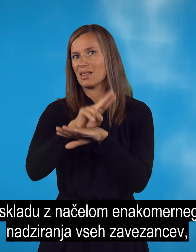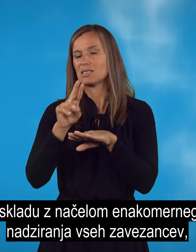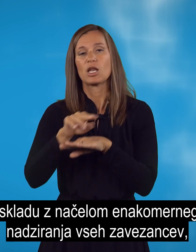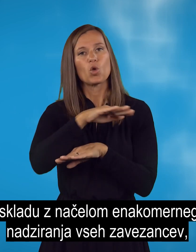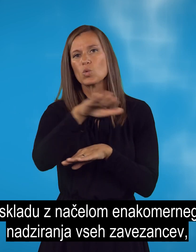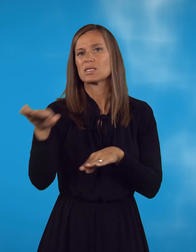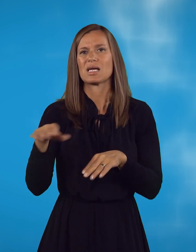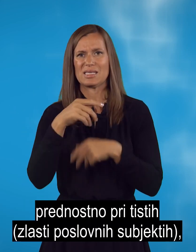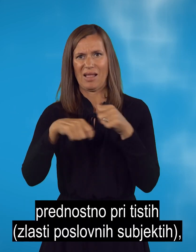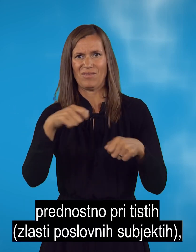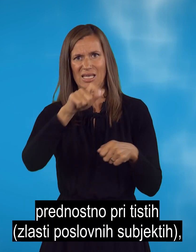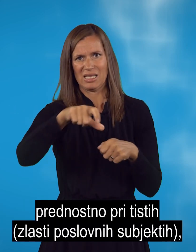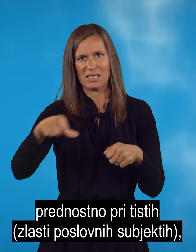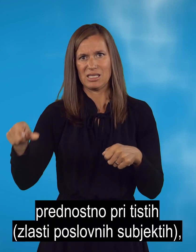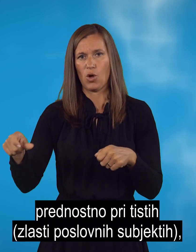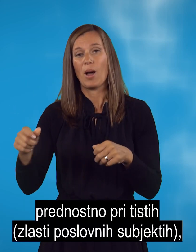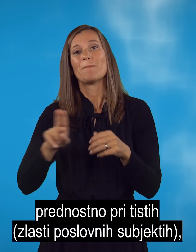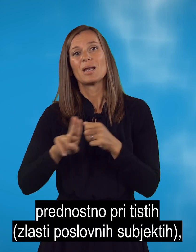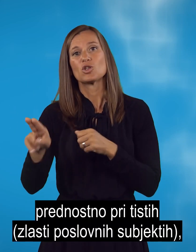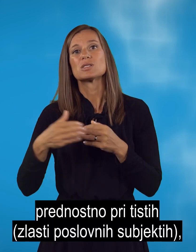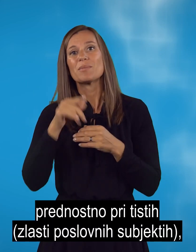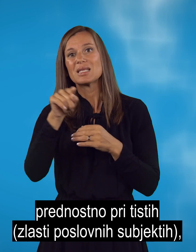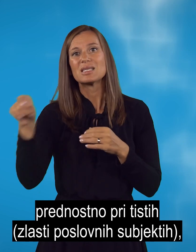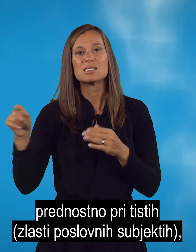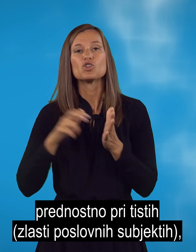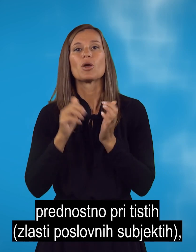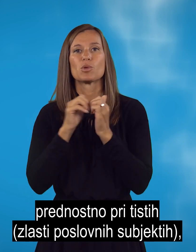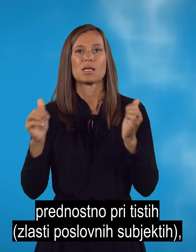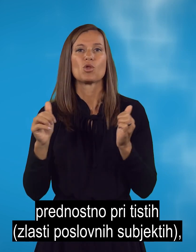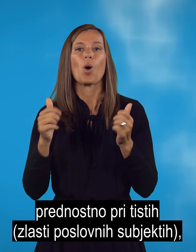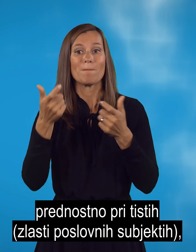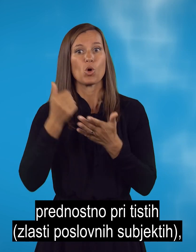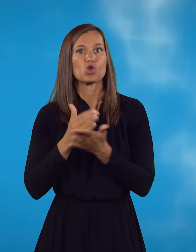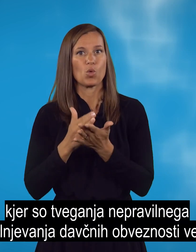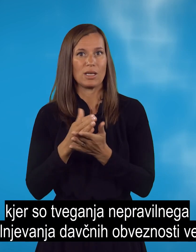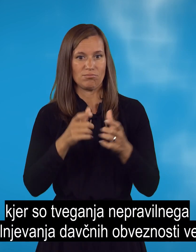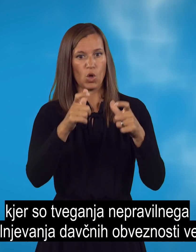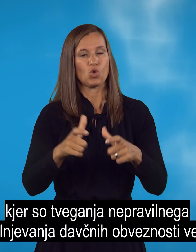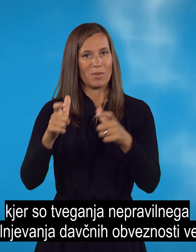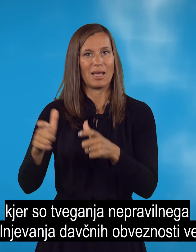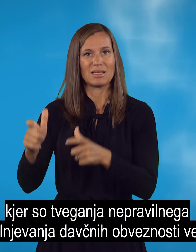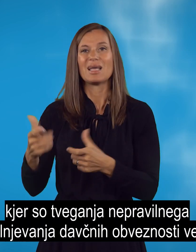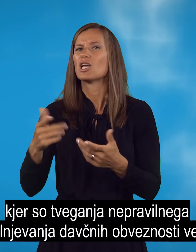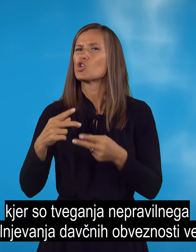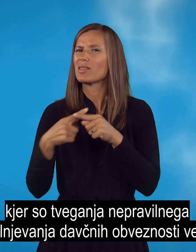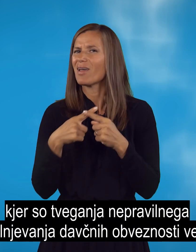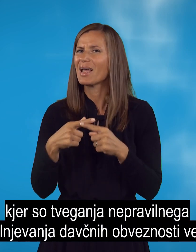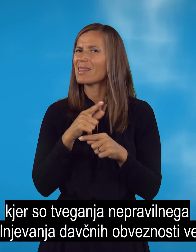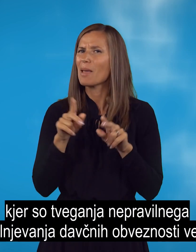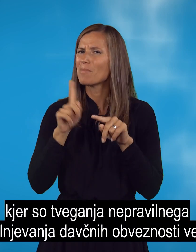zavezancev, prednostno pri tistih, zlasti poslovnih subjektih, kjer so tveganja nepravilnega izpolnjevanja